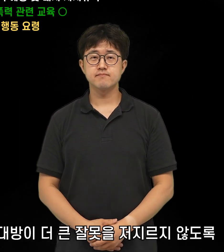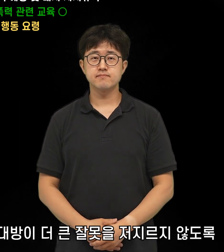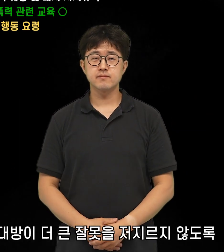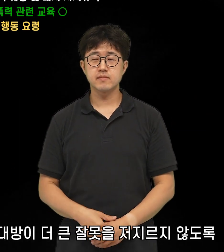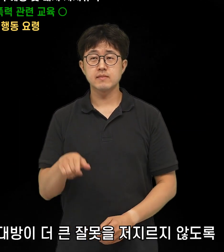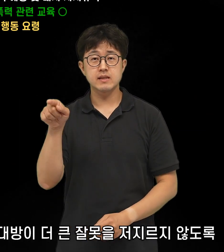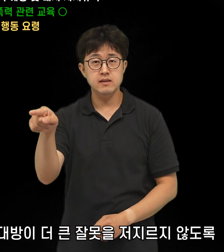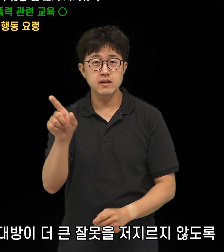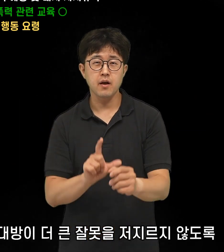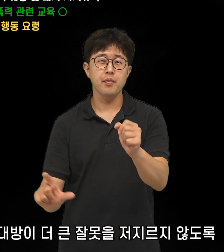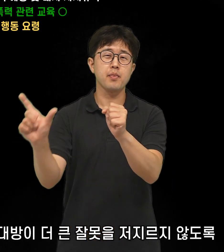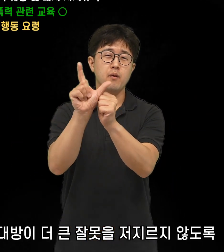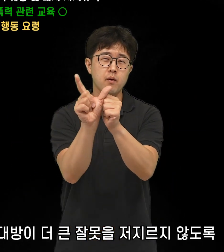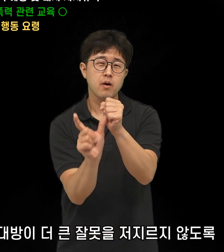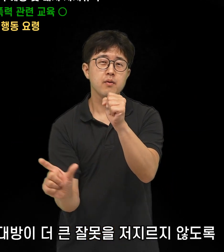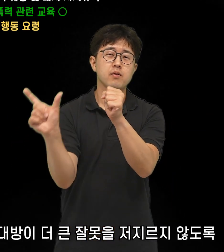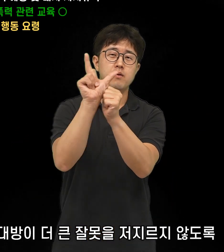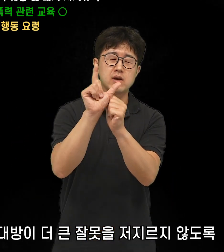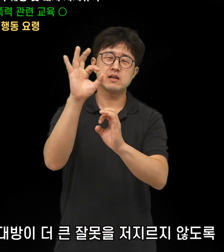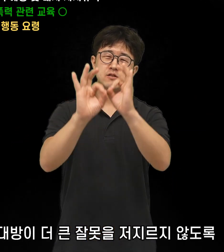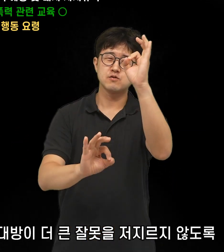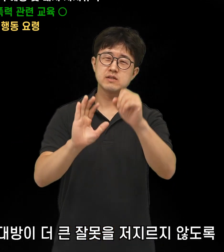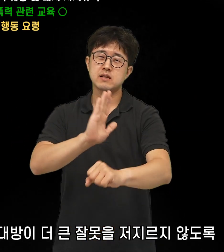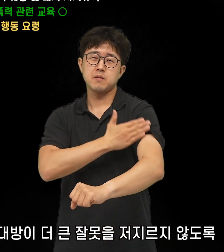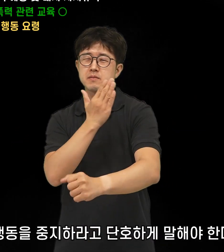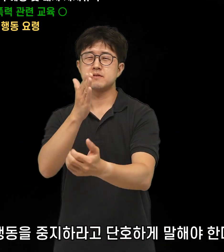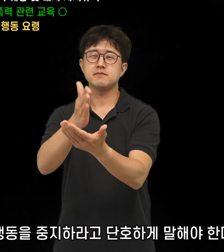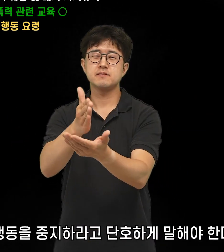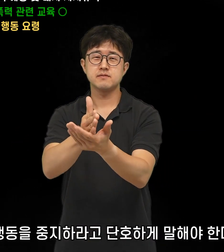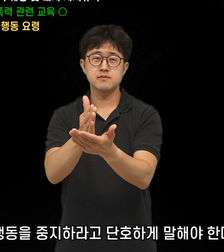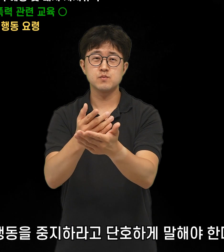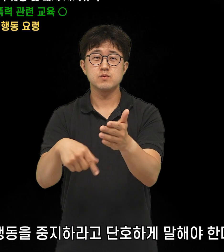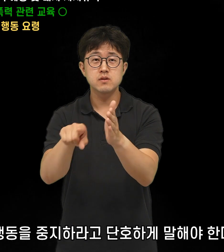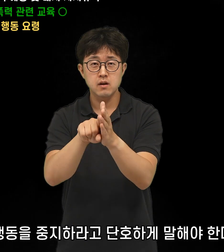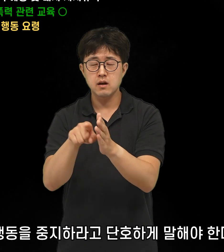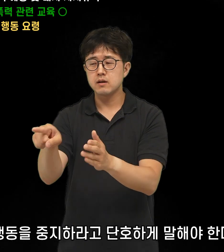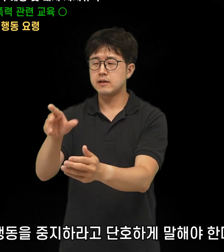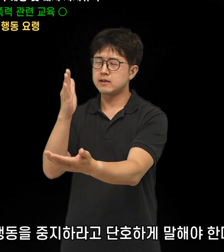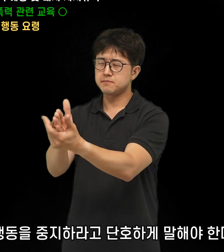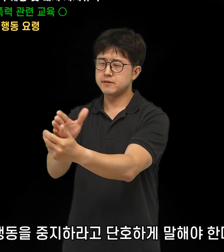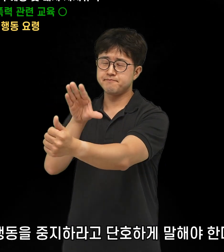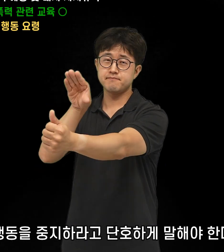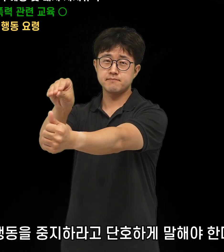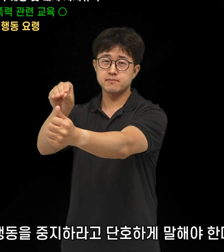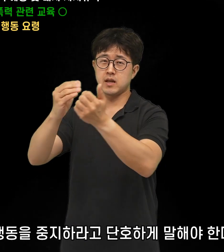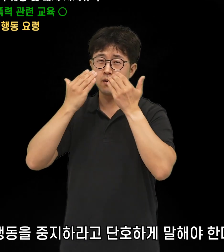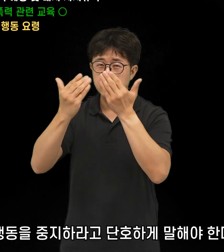상대방이 더 큰 잘못을 저지르지 않도록 문제 행동을 중지하라고 단호하게 말해야 한다.